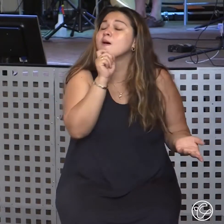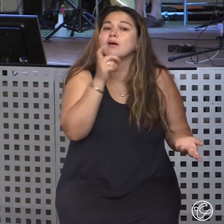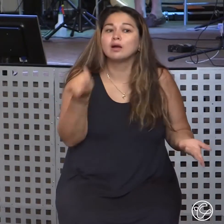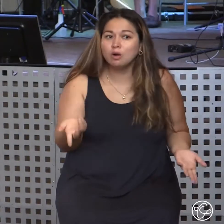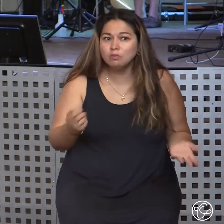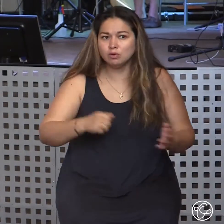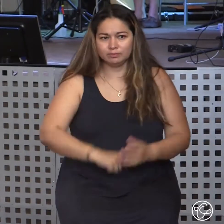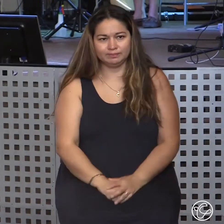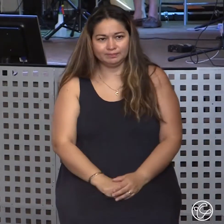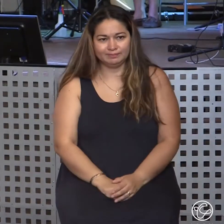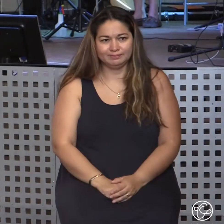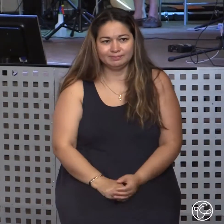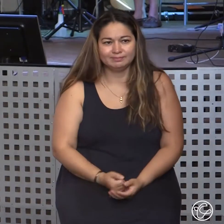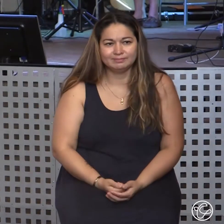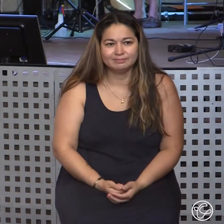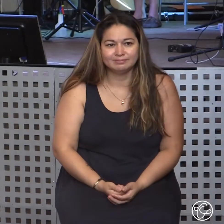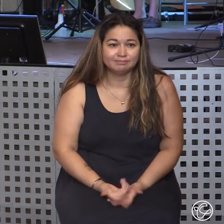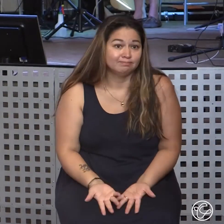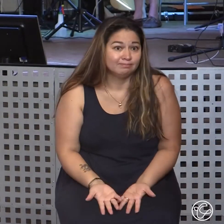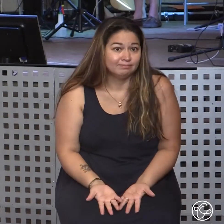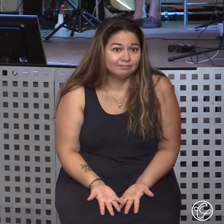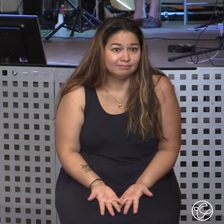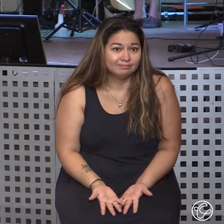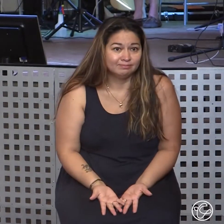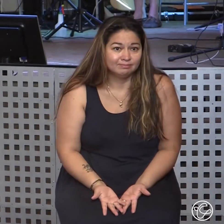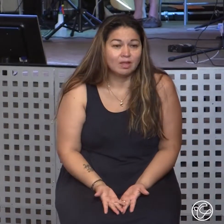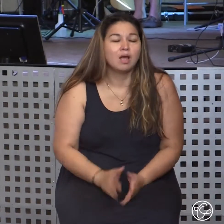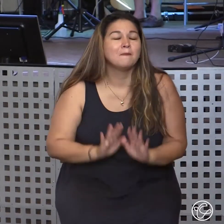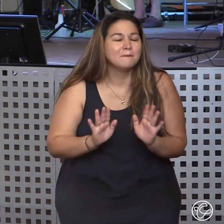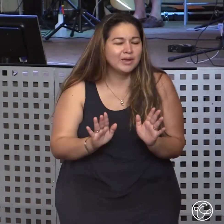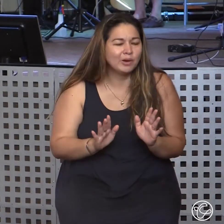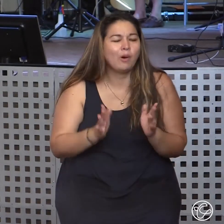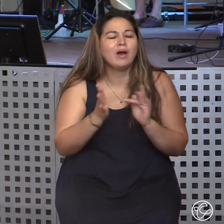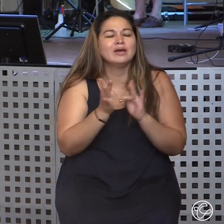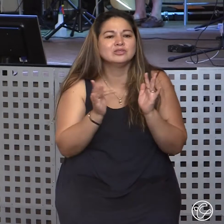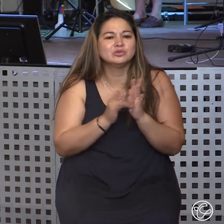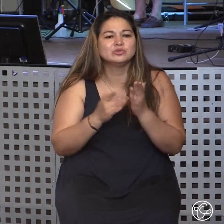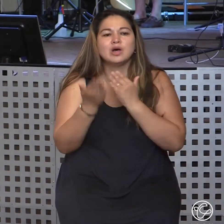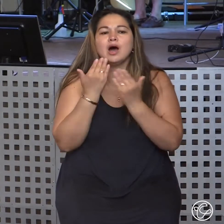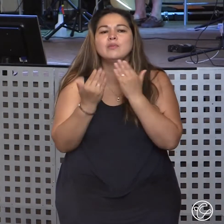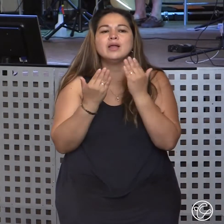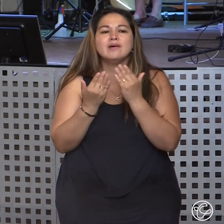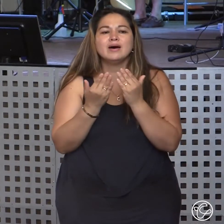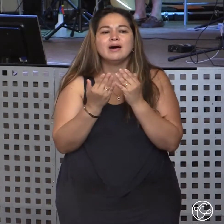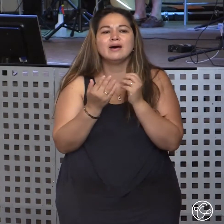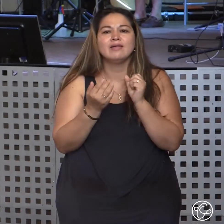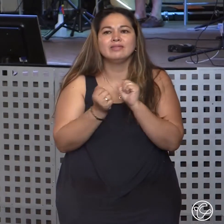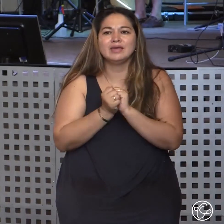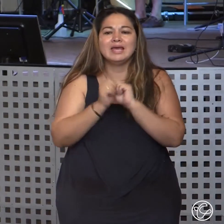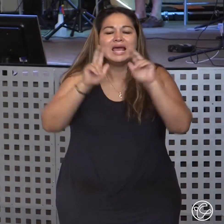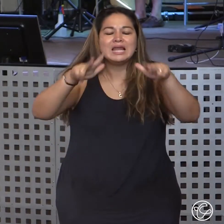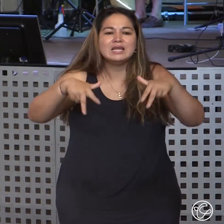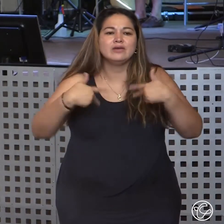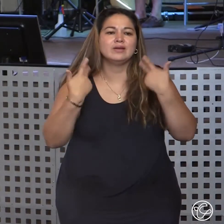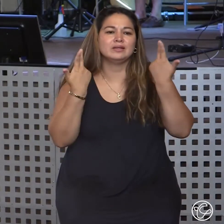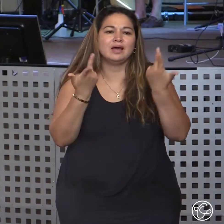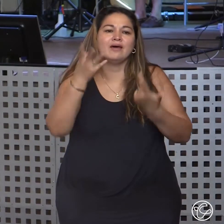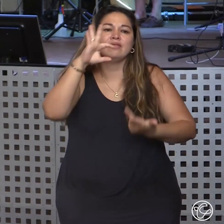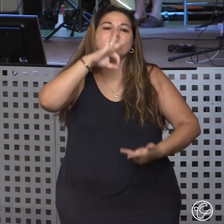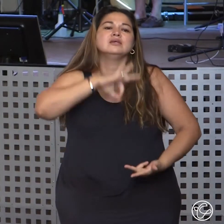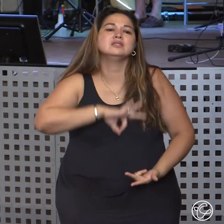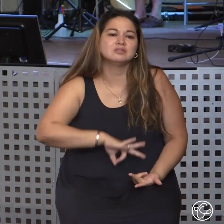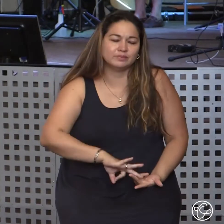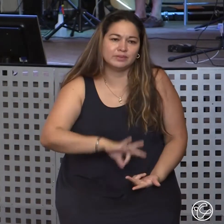plan natural, ¿eh? Y no eran libres, estaban dominados por los romanos, qué libertad y qué historias, pero no entra en lo físico, se lo